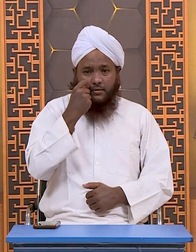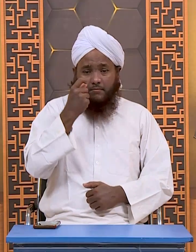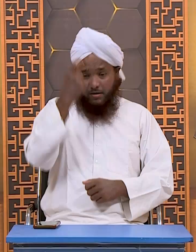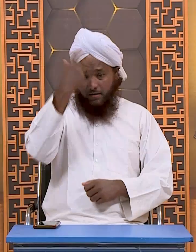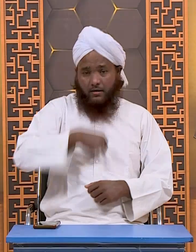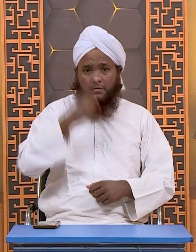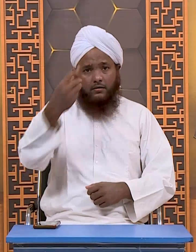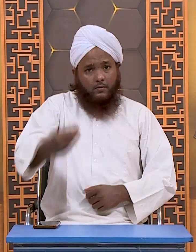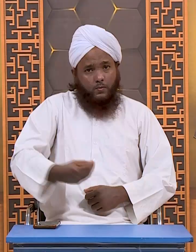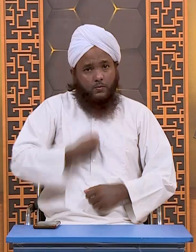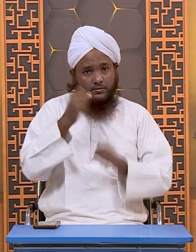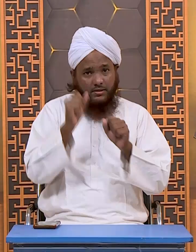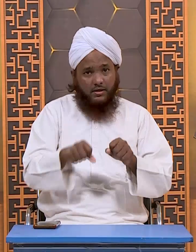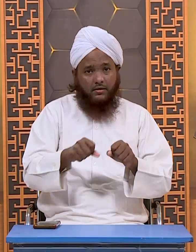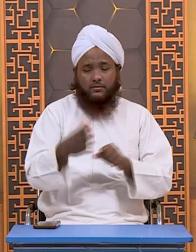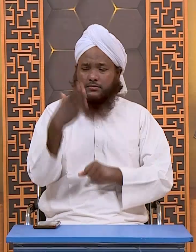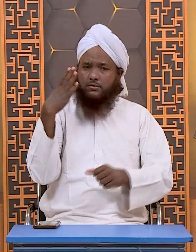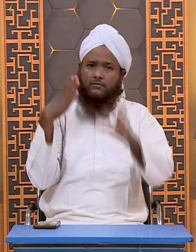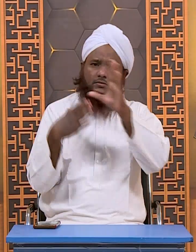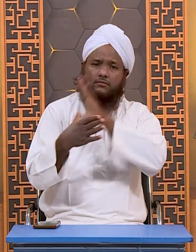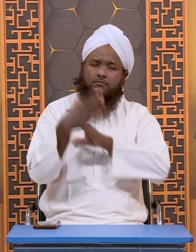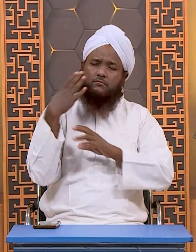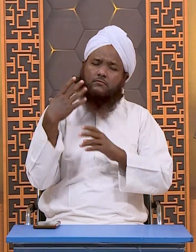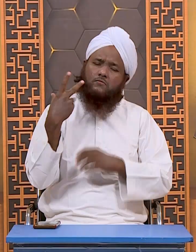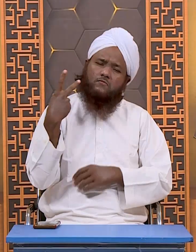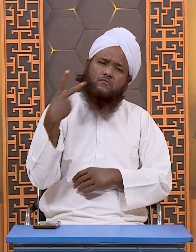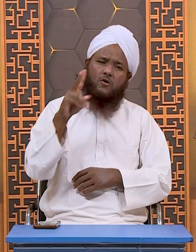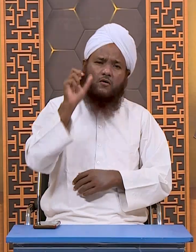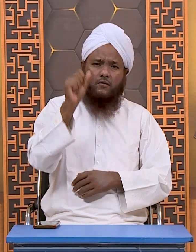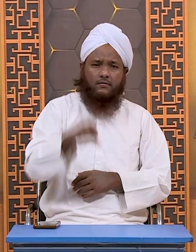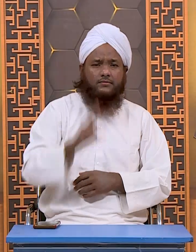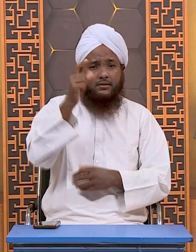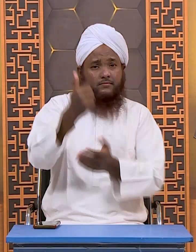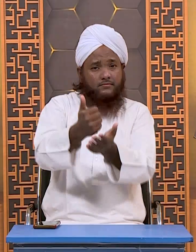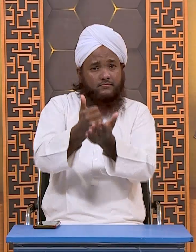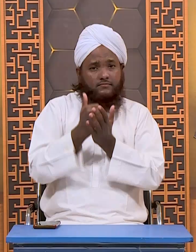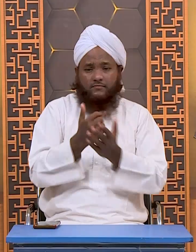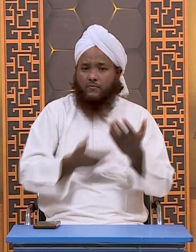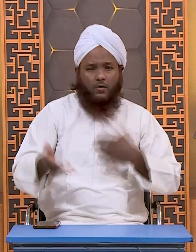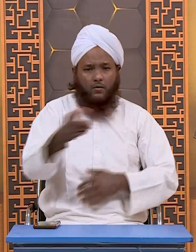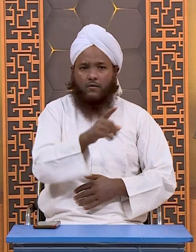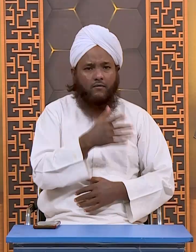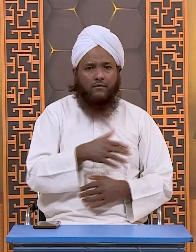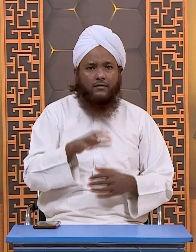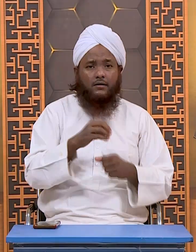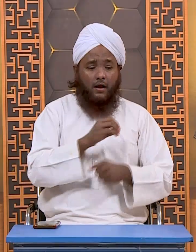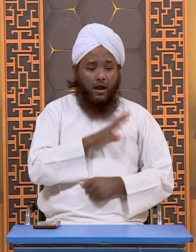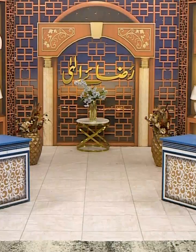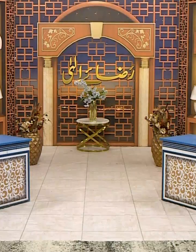جو بندے کو اللہ سے راضی ہونے کی صورت میں ملتا ہے، اور کوئی صورت نہیں ہے۔ یہ اسی صورت میں ملتا ہے جب